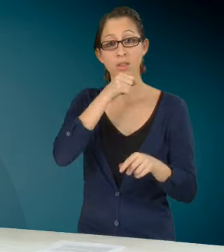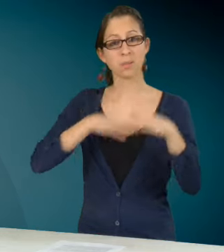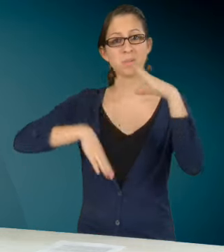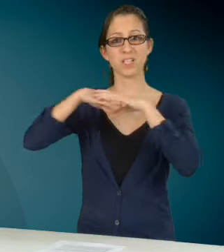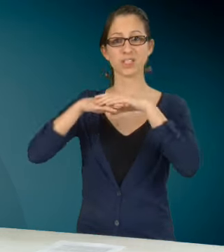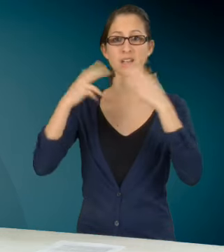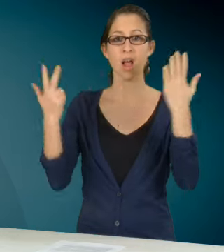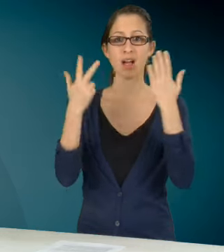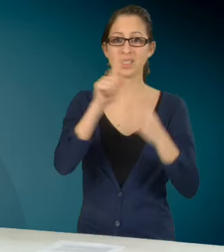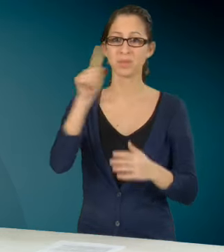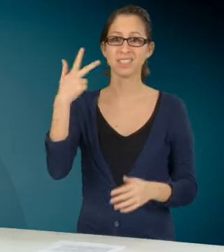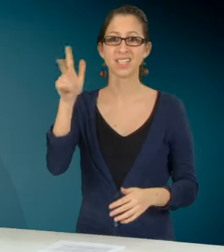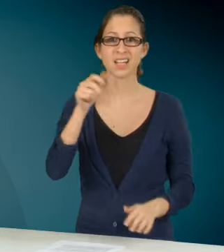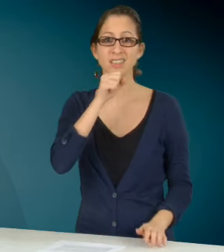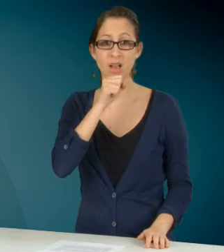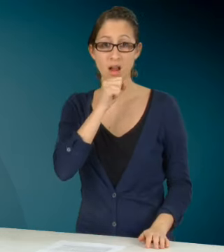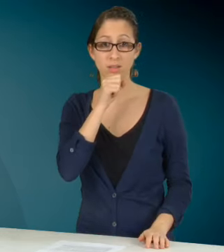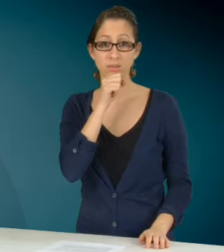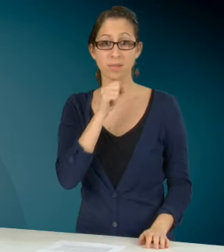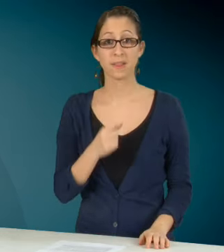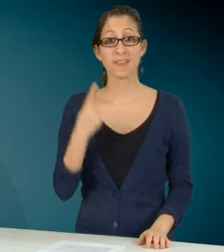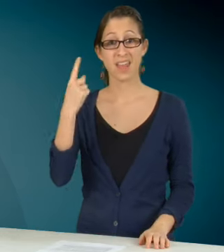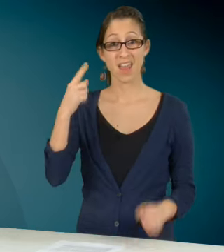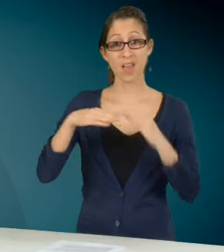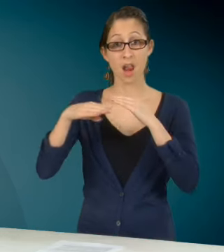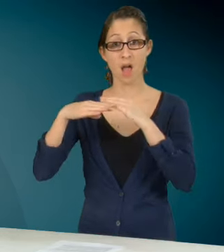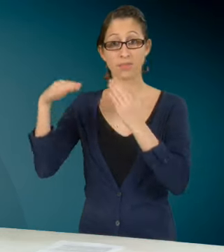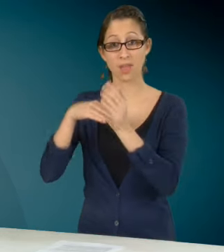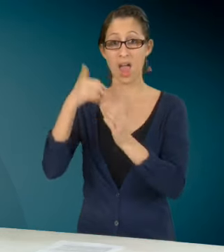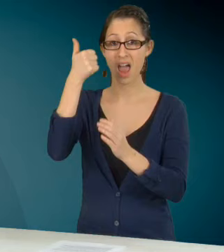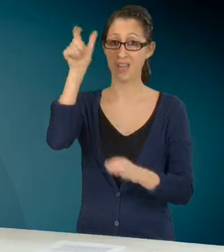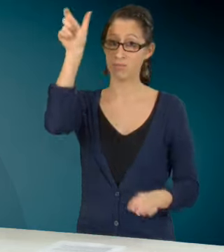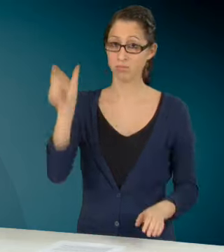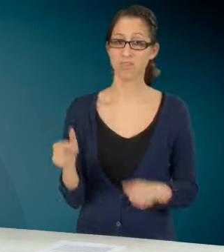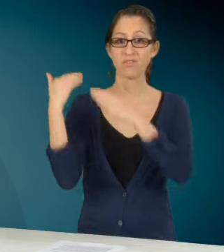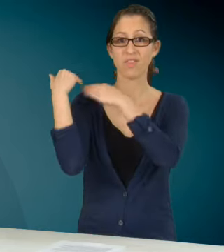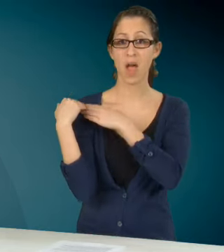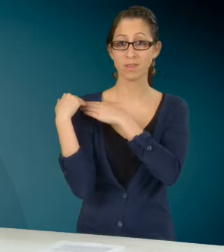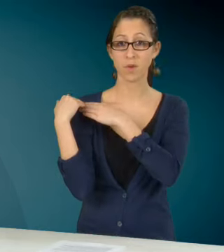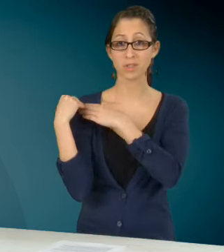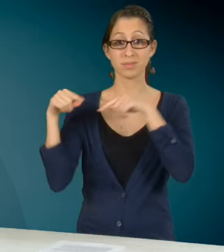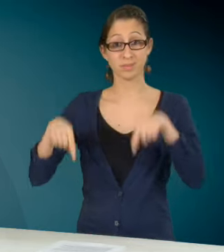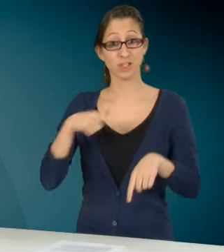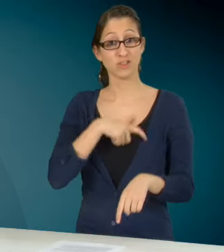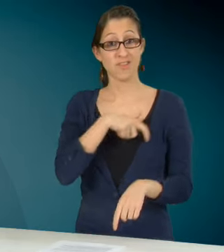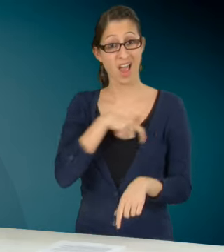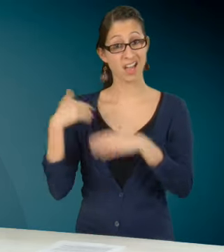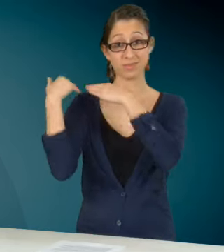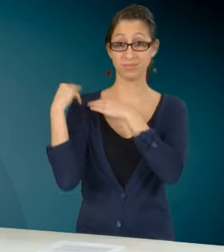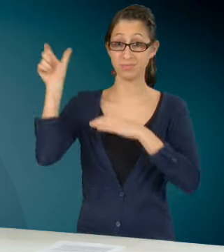jedes teilnehmende land stellt eine person aus verantwortliche zur verfügung die verantwortliche der schweiz wird